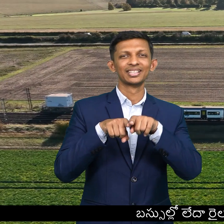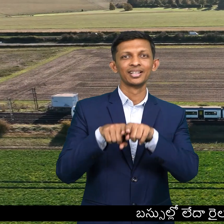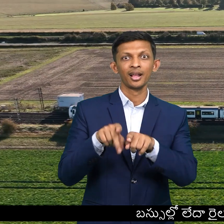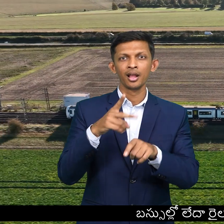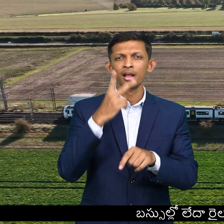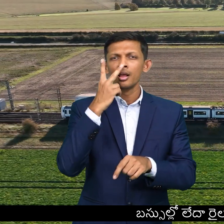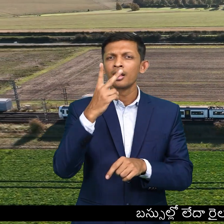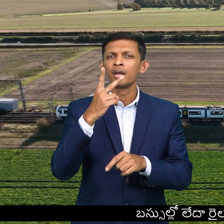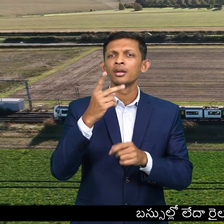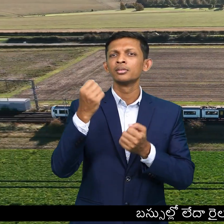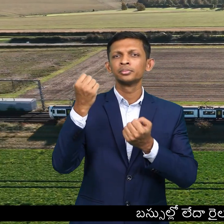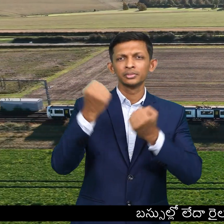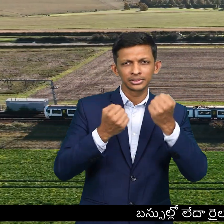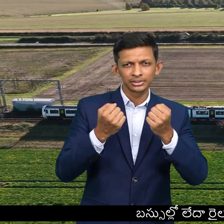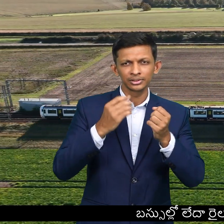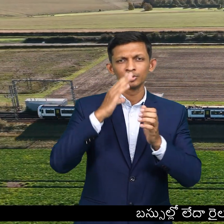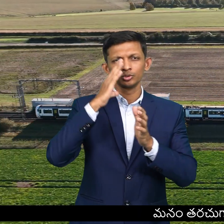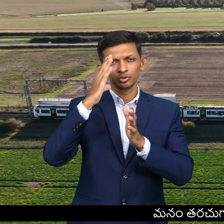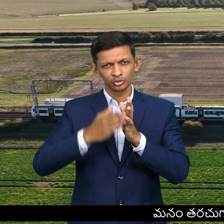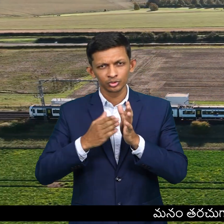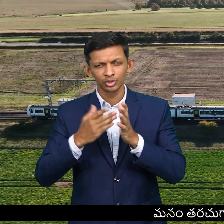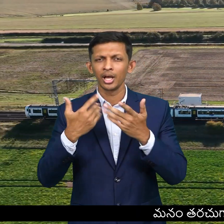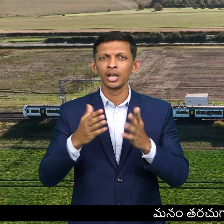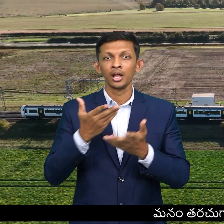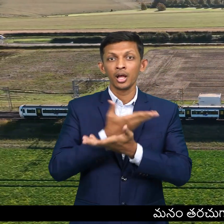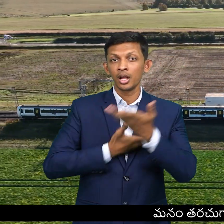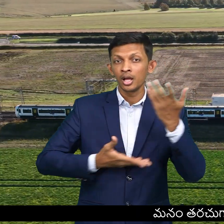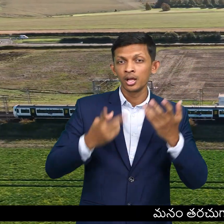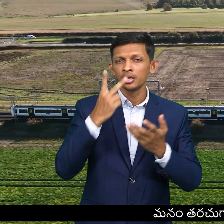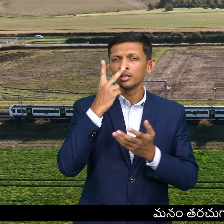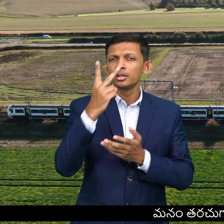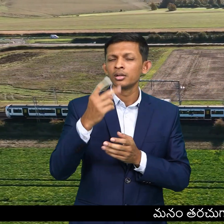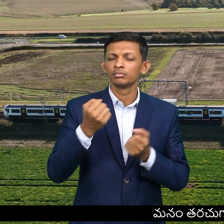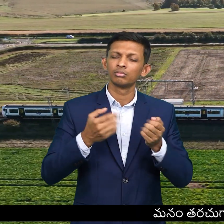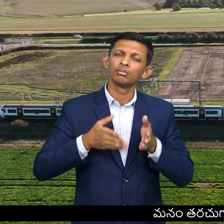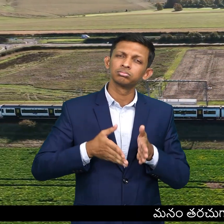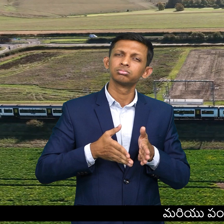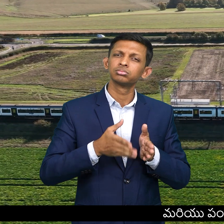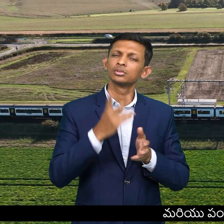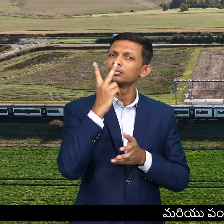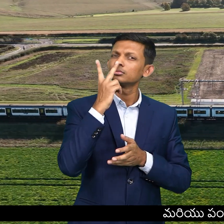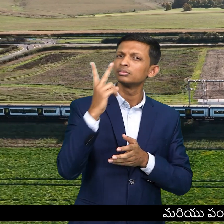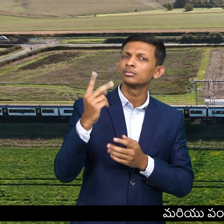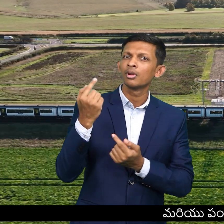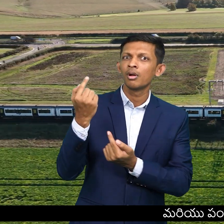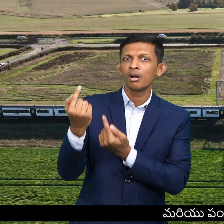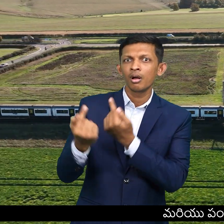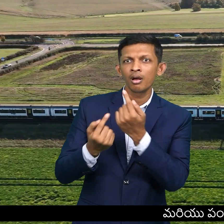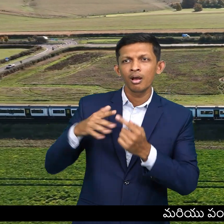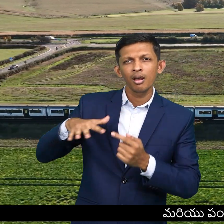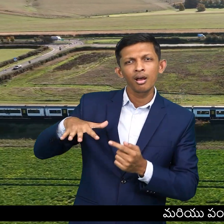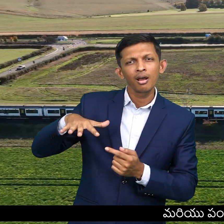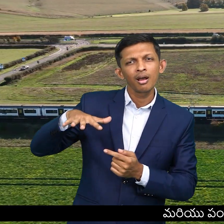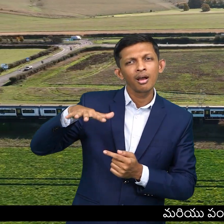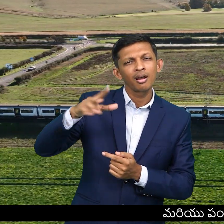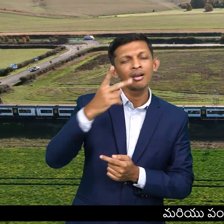బస్సులో లేదా రైల్లో ప్రయాణిస్తున్నప్పుడు మనం తరచుగా వివిధ పంట పొలాలు మరియు పండ్ల తోటలను